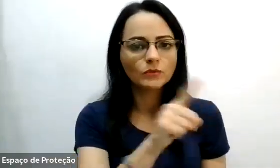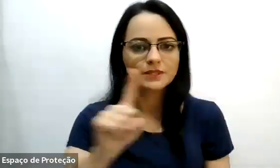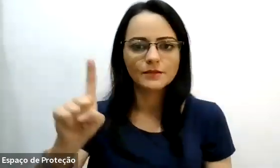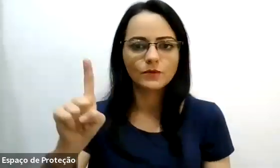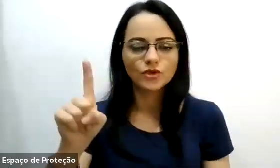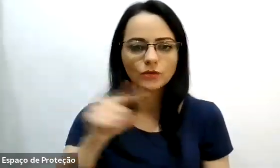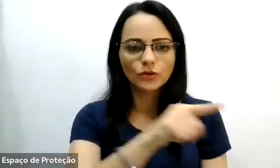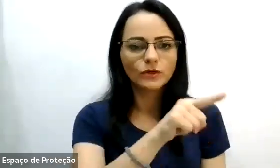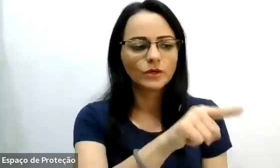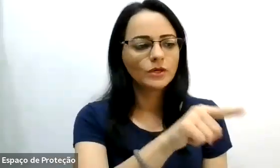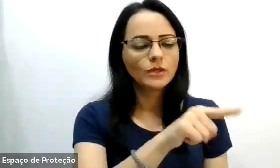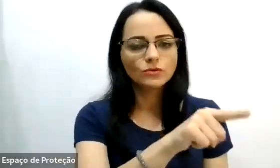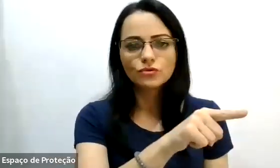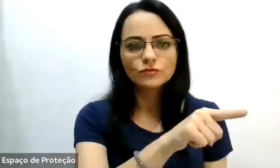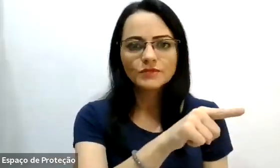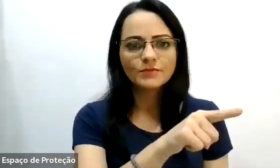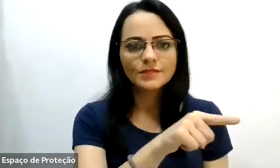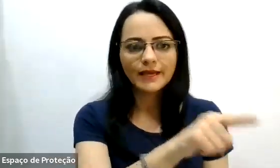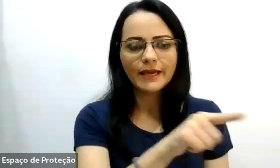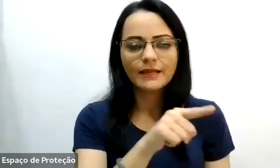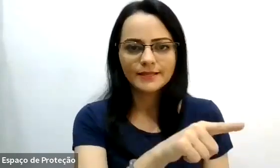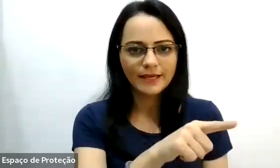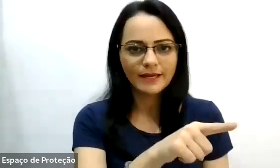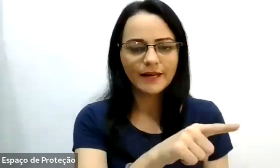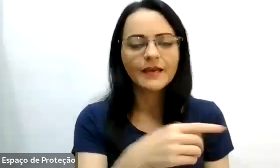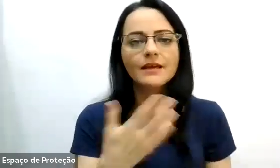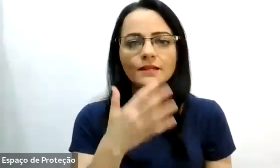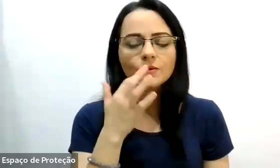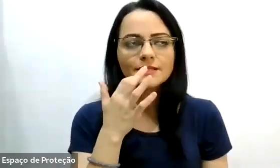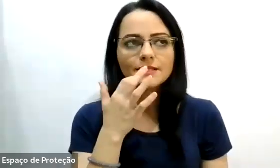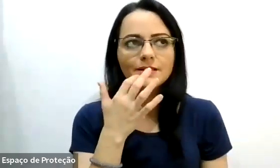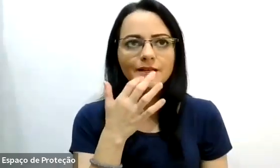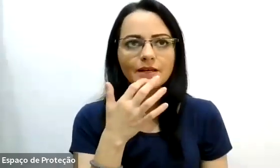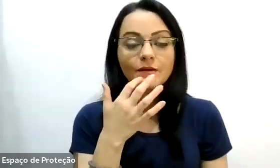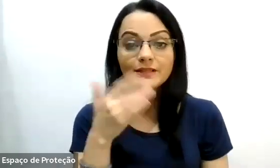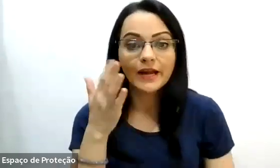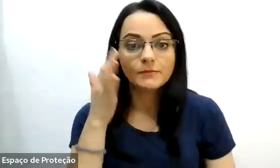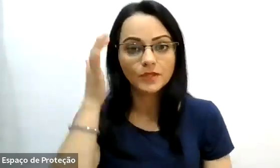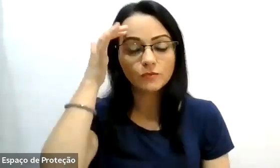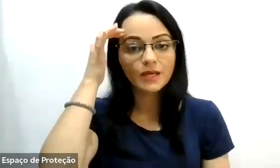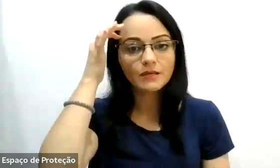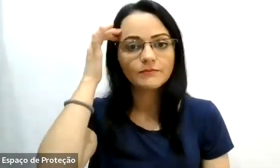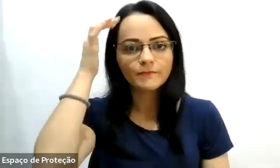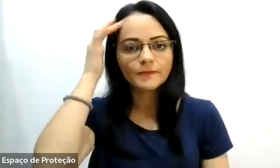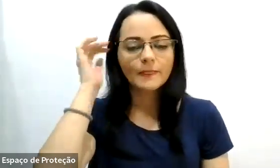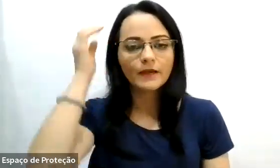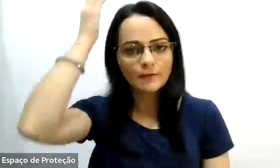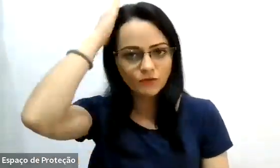aponta assim com o indicador, o surdo não sabe se é ela, se é ele, né? Então, ele é um intérprete bem